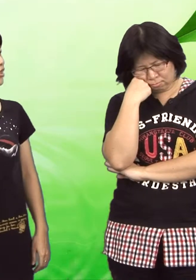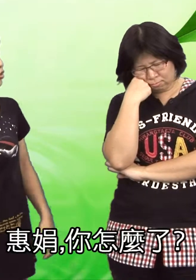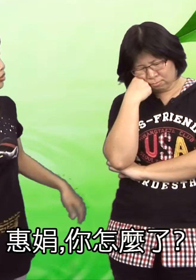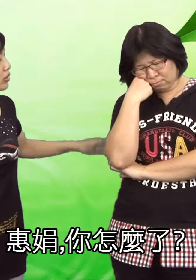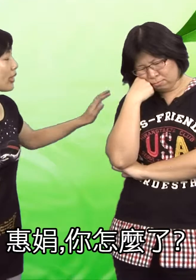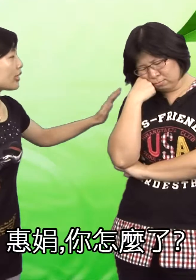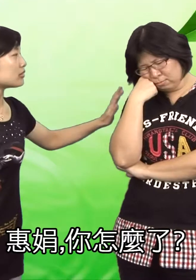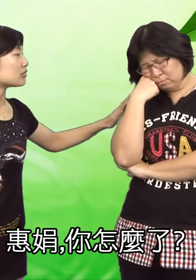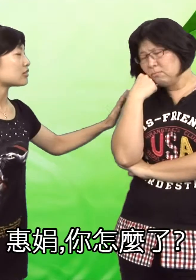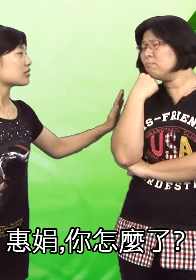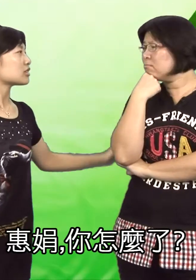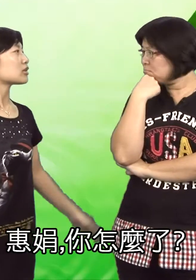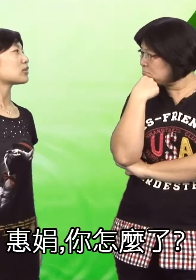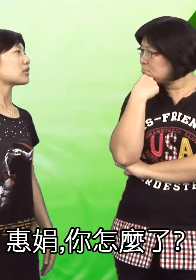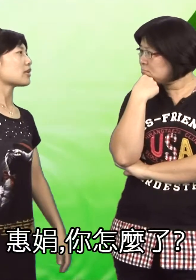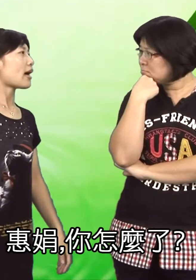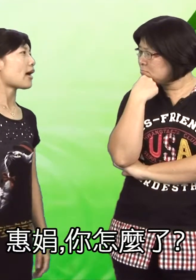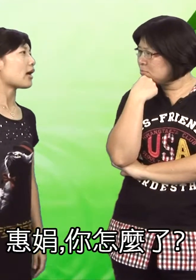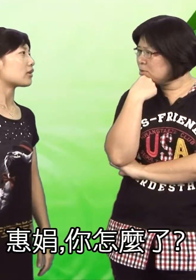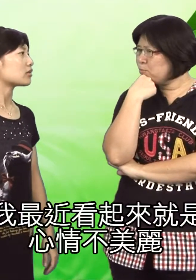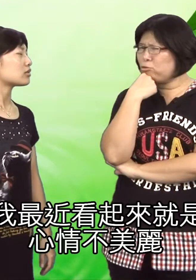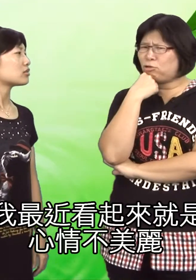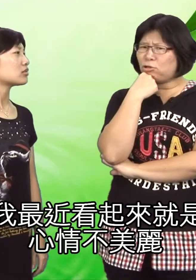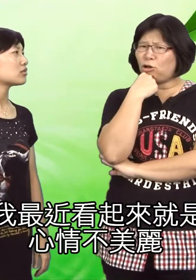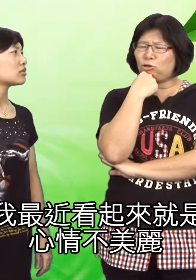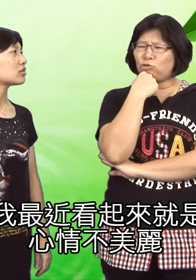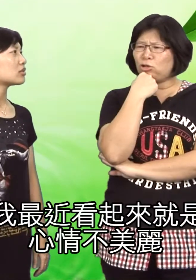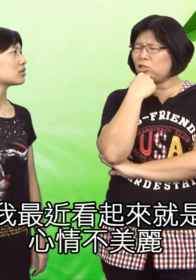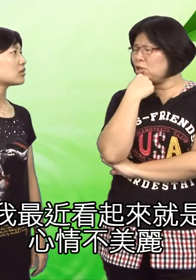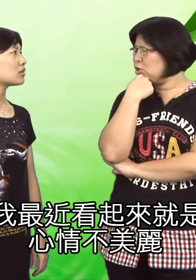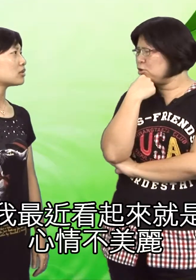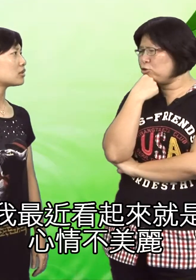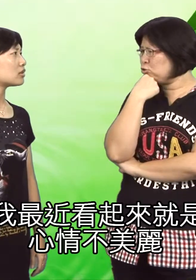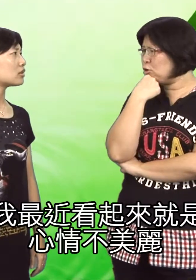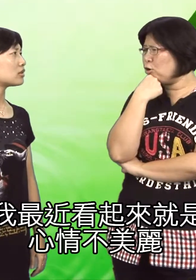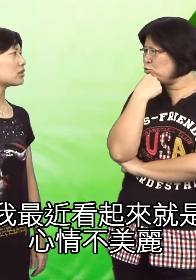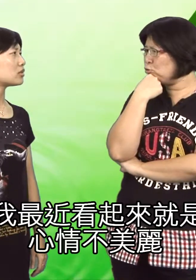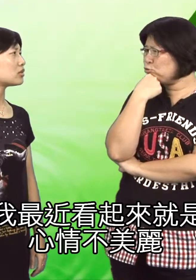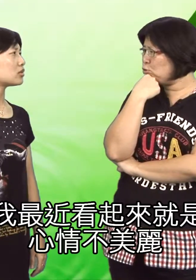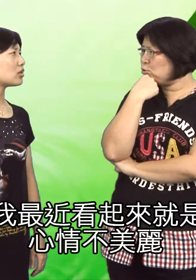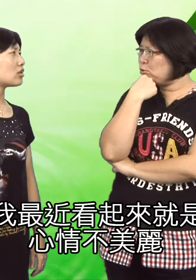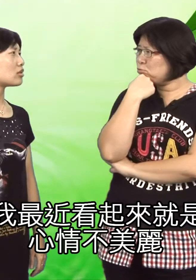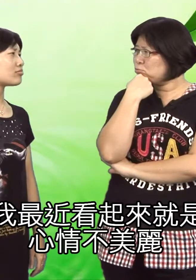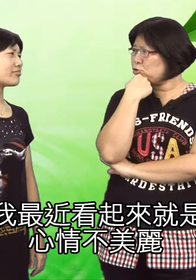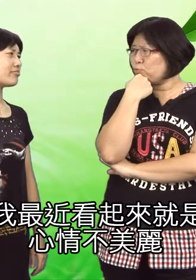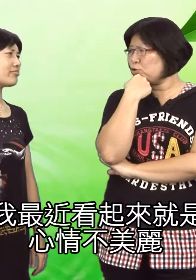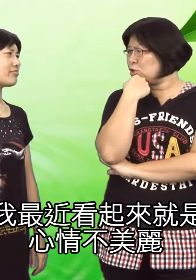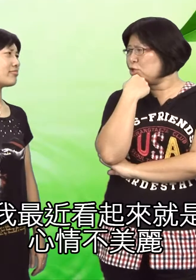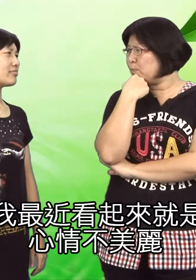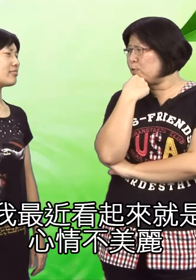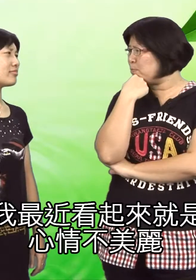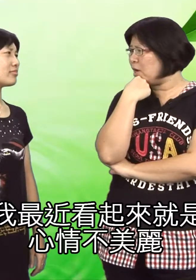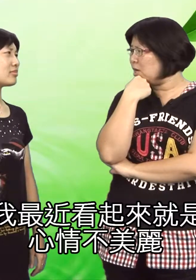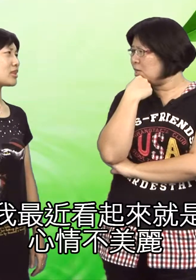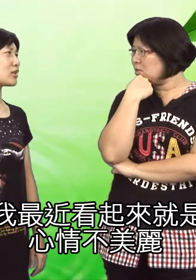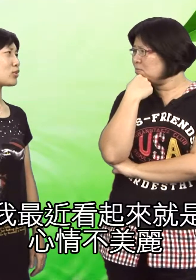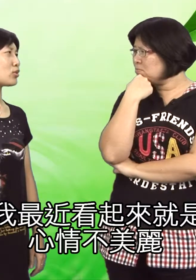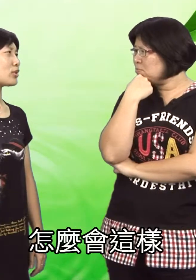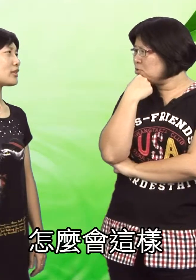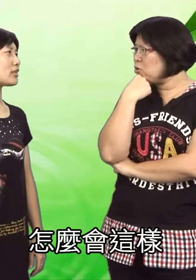慧娟， 嗯， 你怎么了啊？ 不知道呢，我最近看起来就是好忧愁，又不心情不美丽。 怎么会这样？ 对啊，